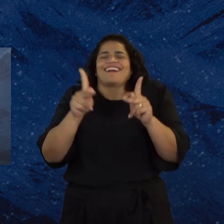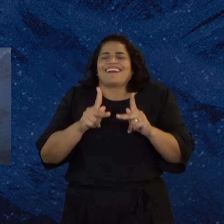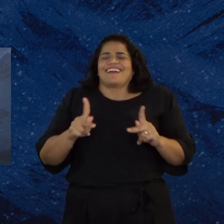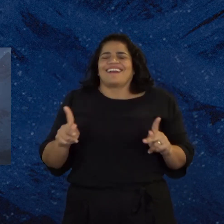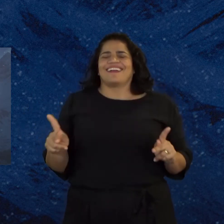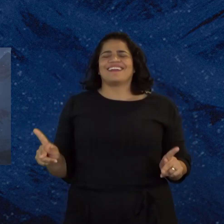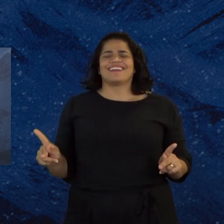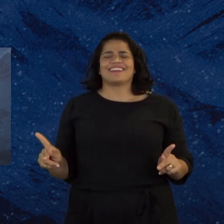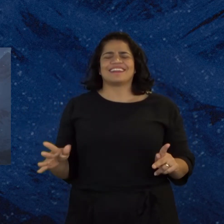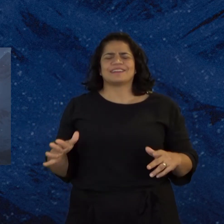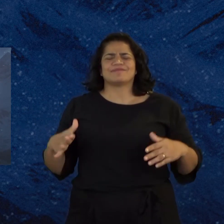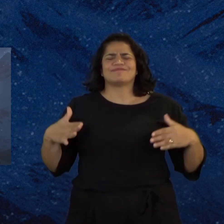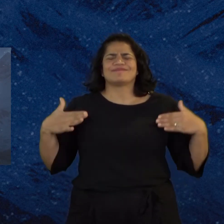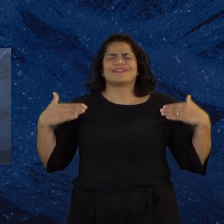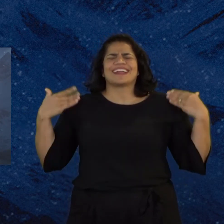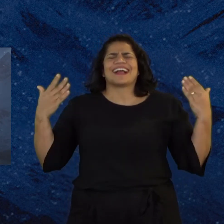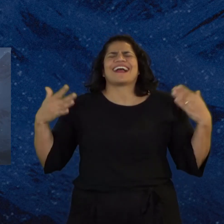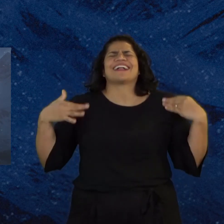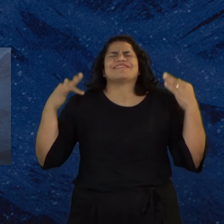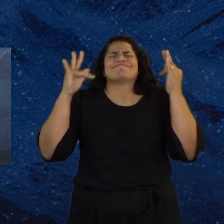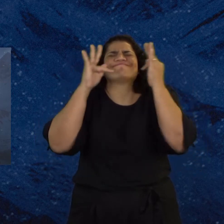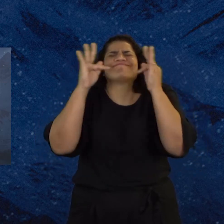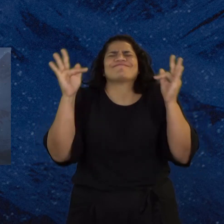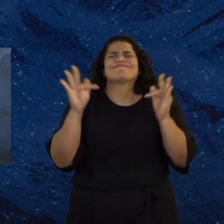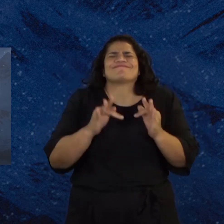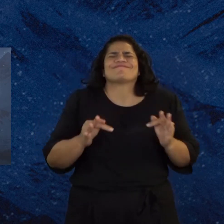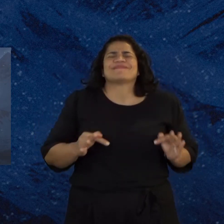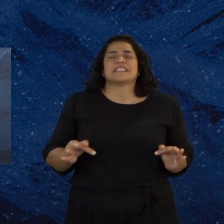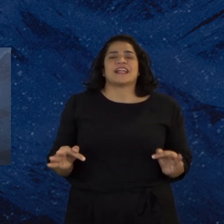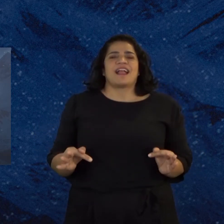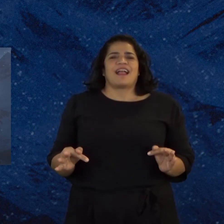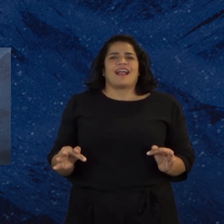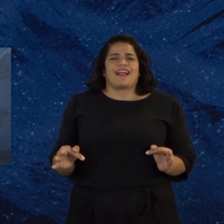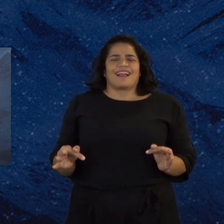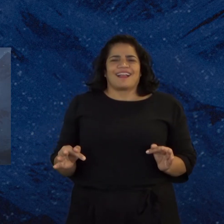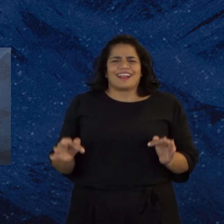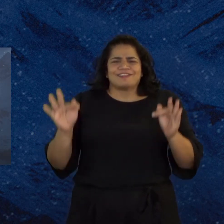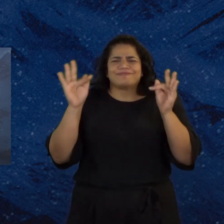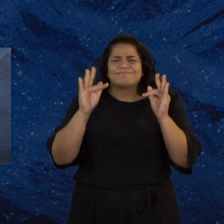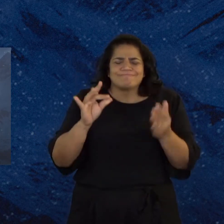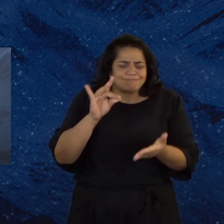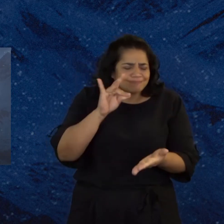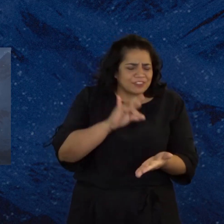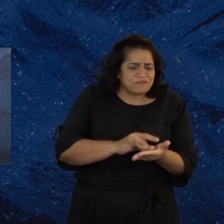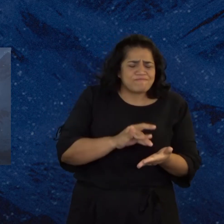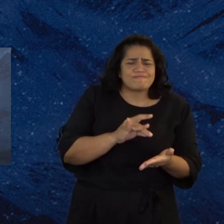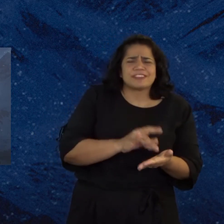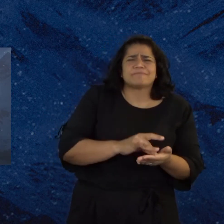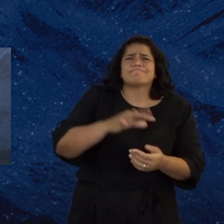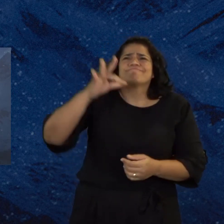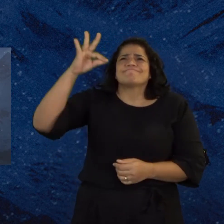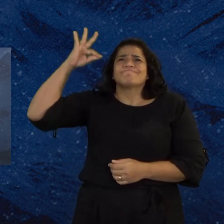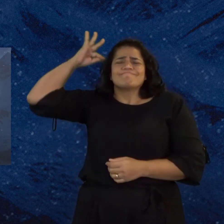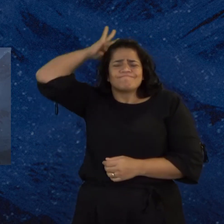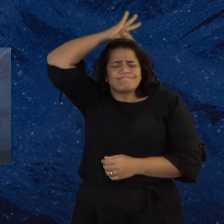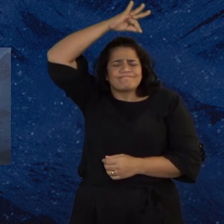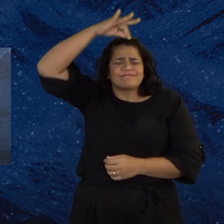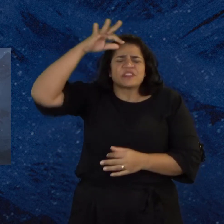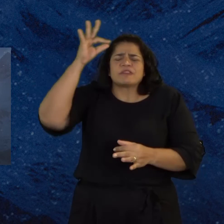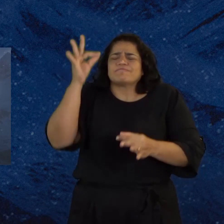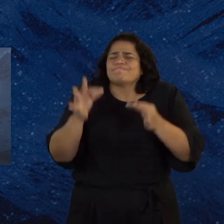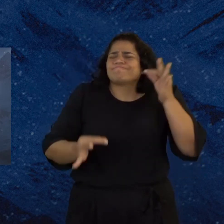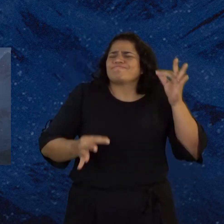o sustento, é a felicidade, é a realidade, é a santidade, é a